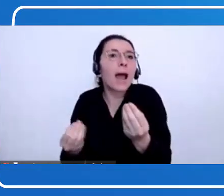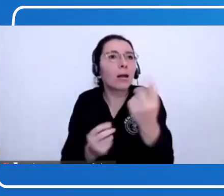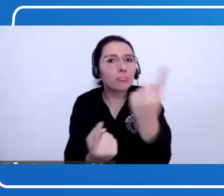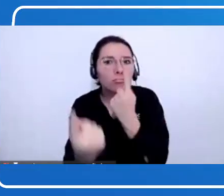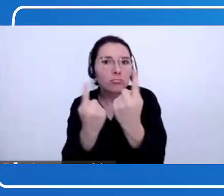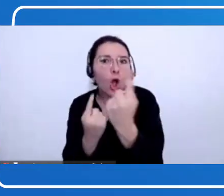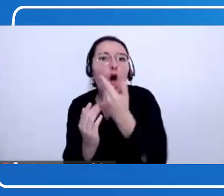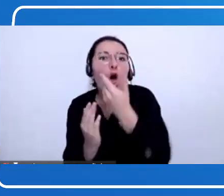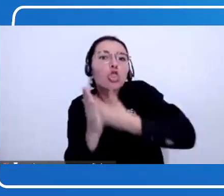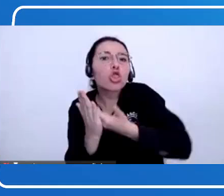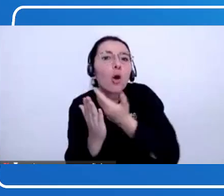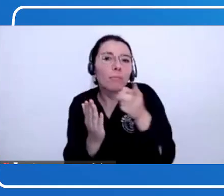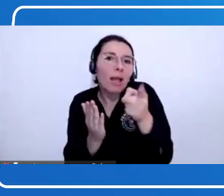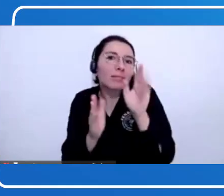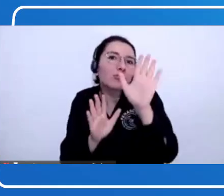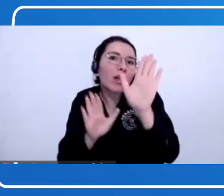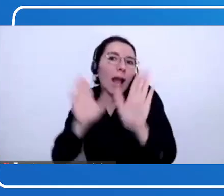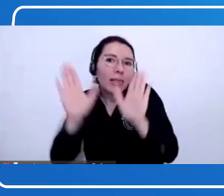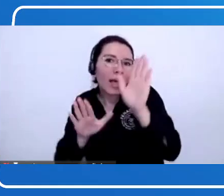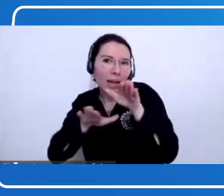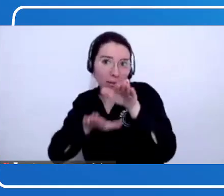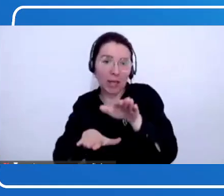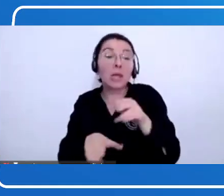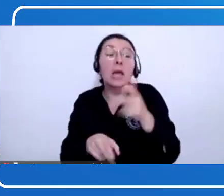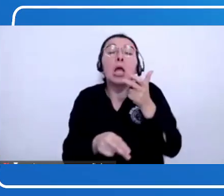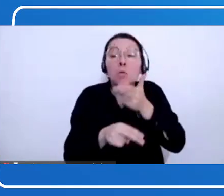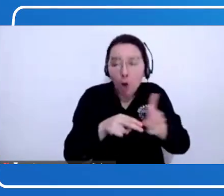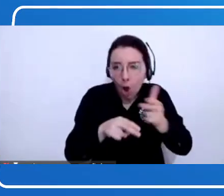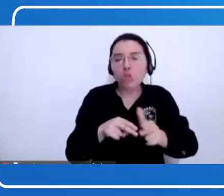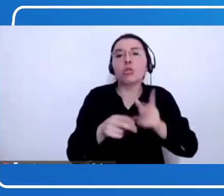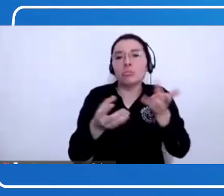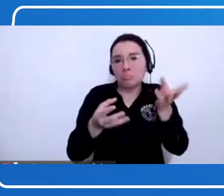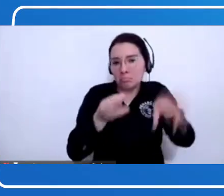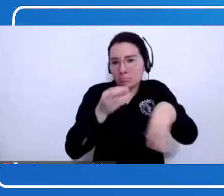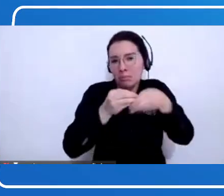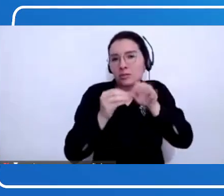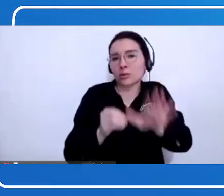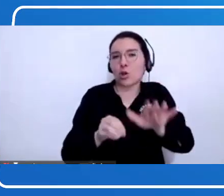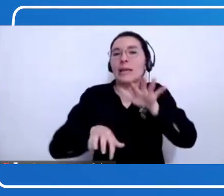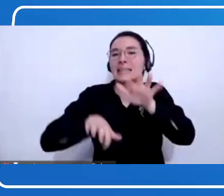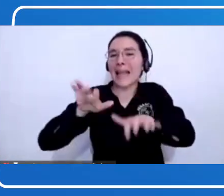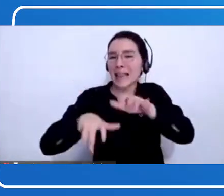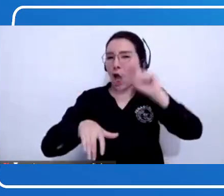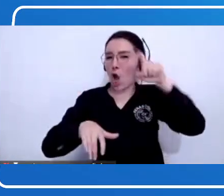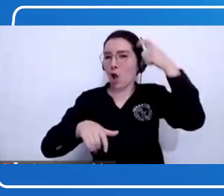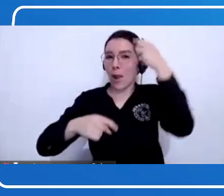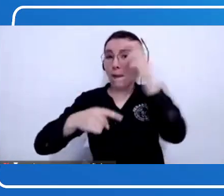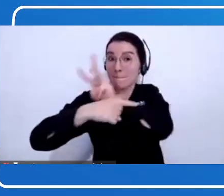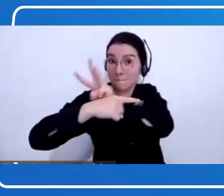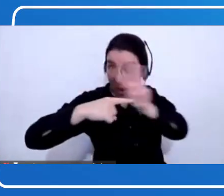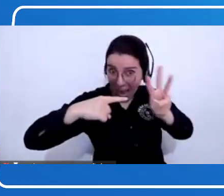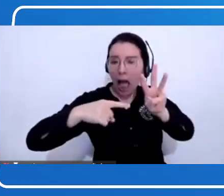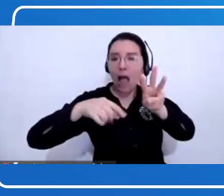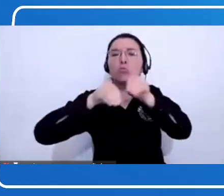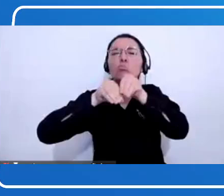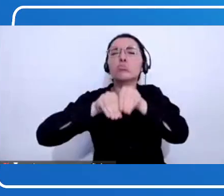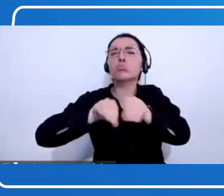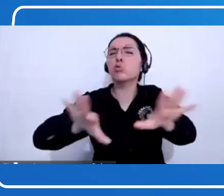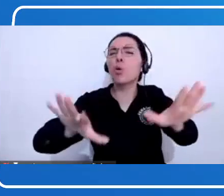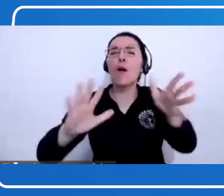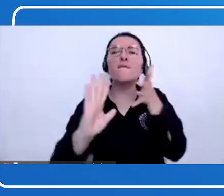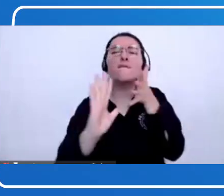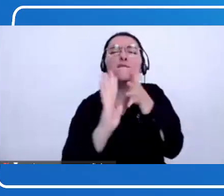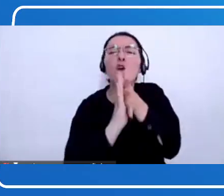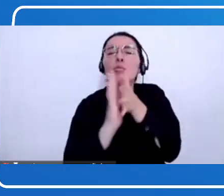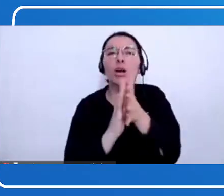ustedes pueden ingresar a la página de la Secretaría de Gobierno y ahí van a encontrar la información donde se